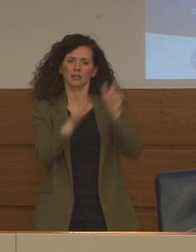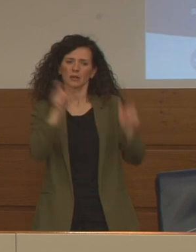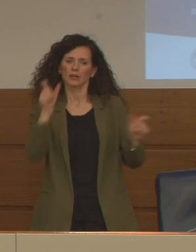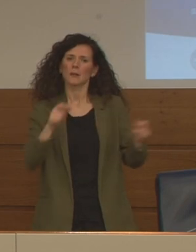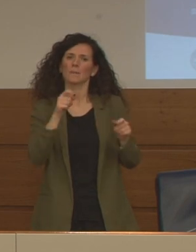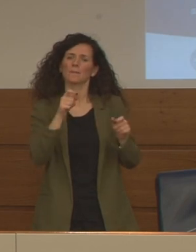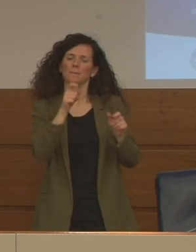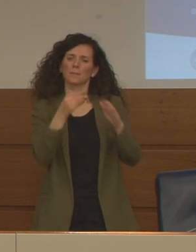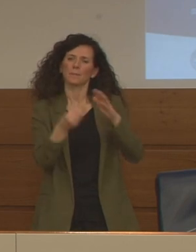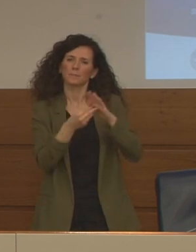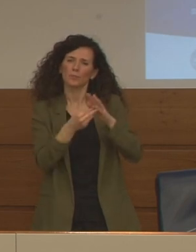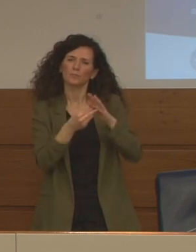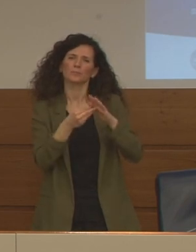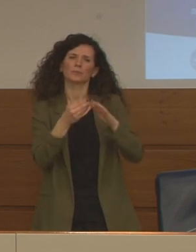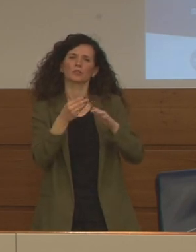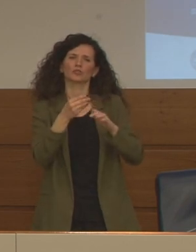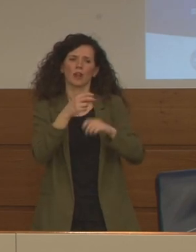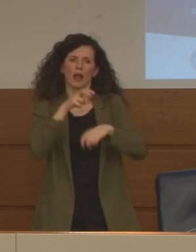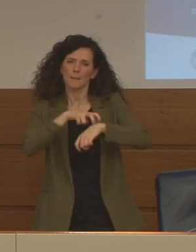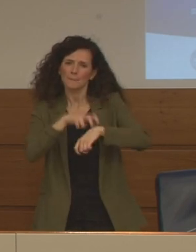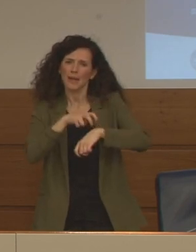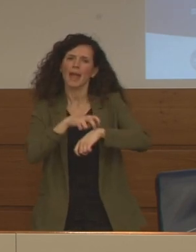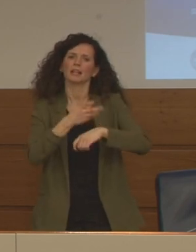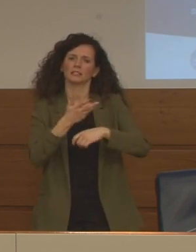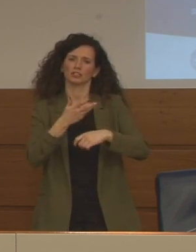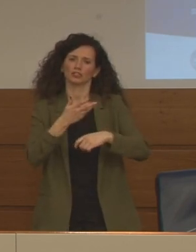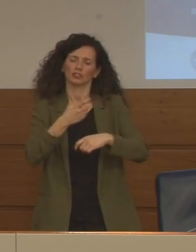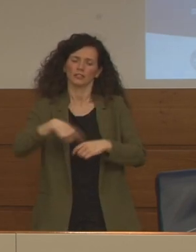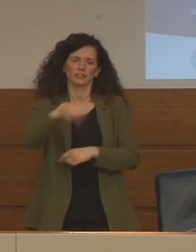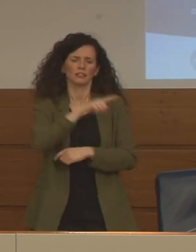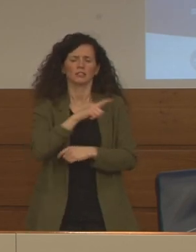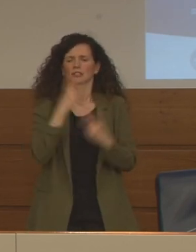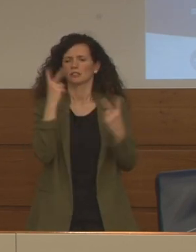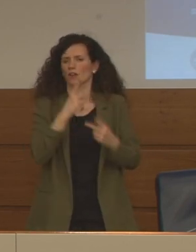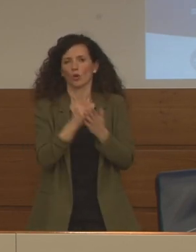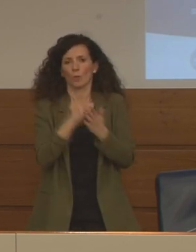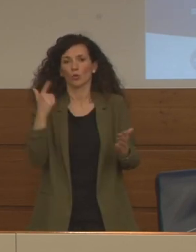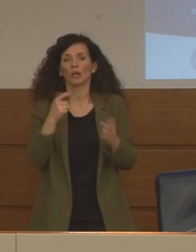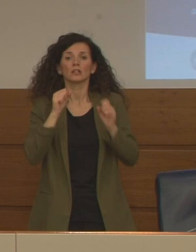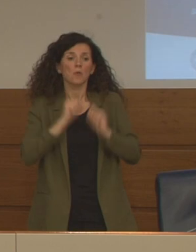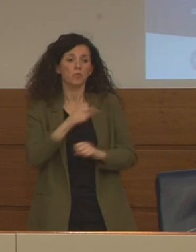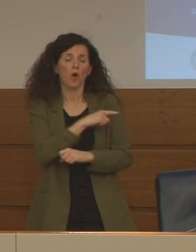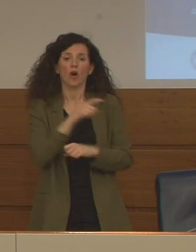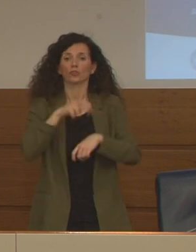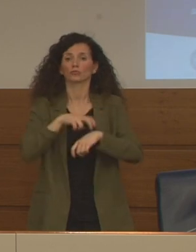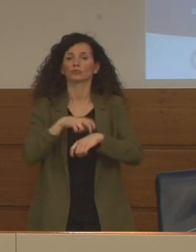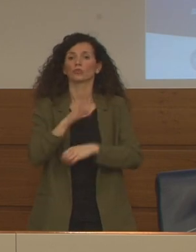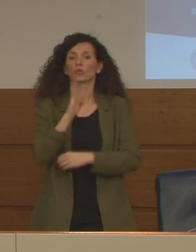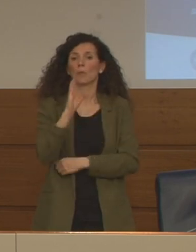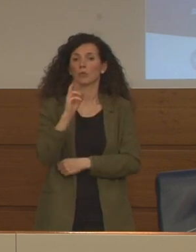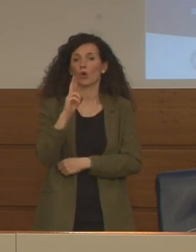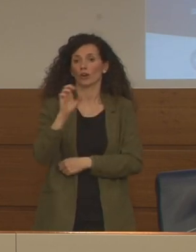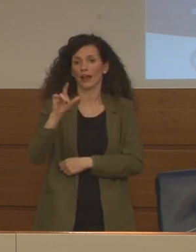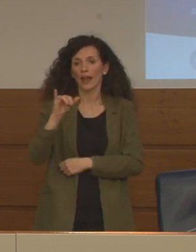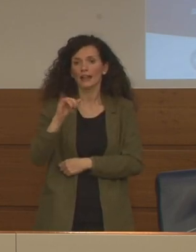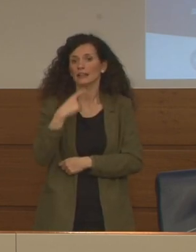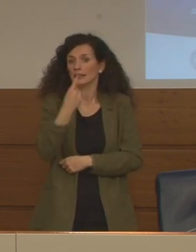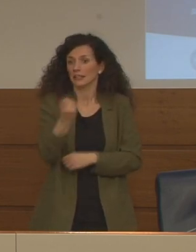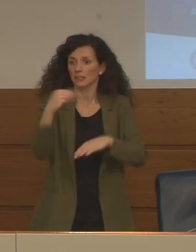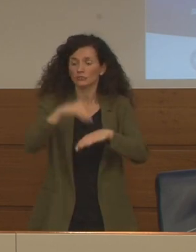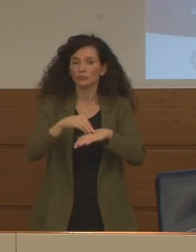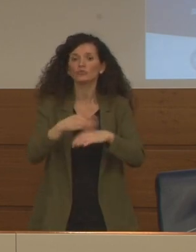più certamente una delle anime e dei motori diuturni nel cercare di garantire a queste persone